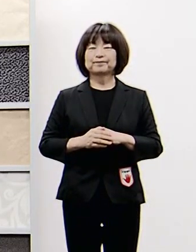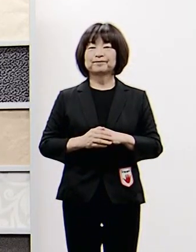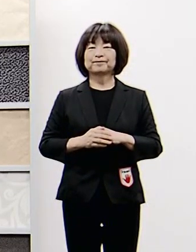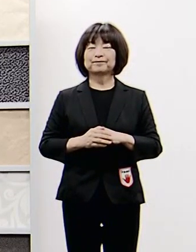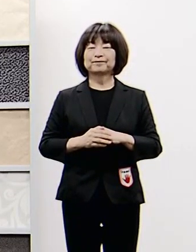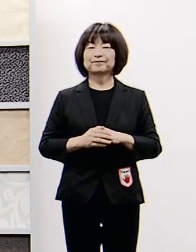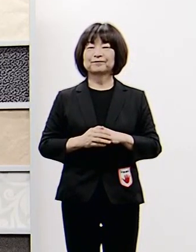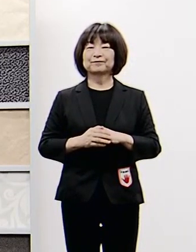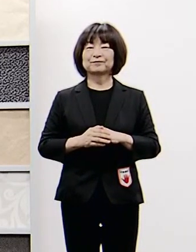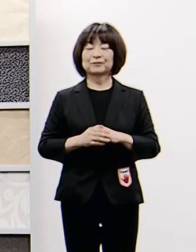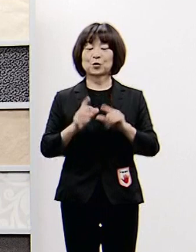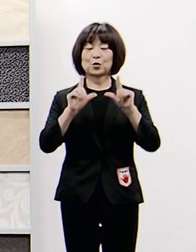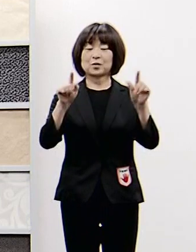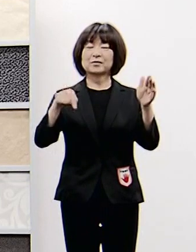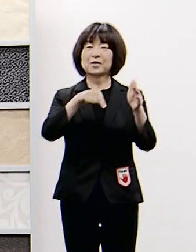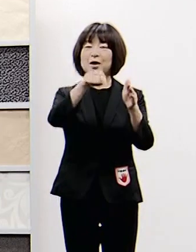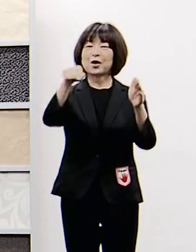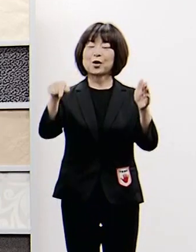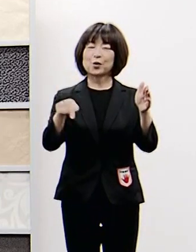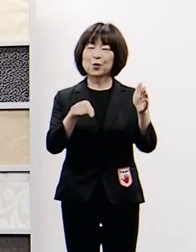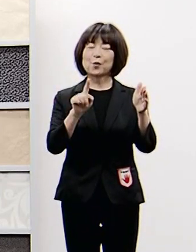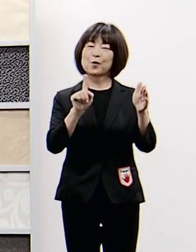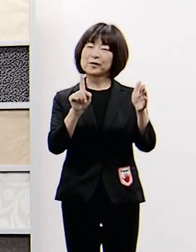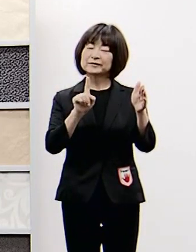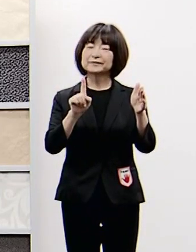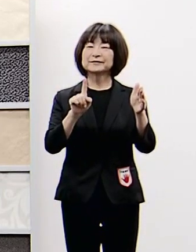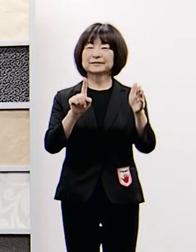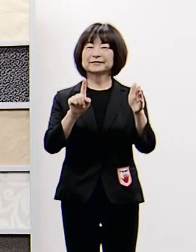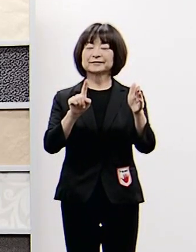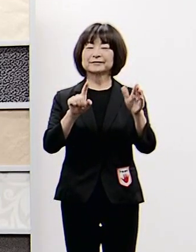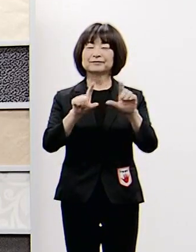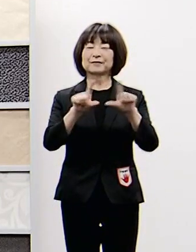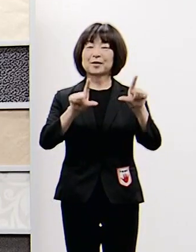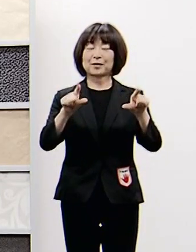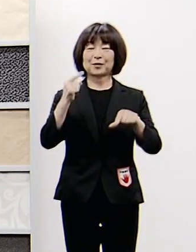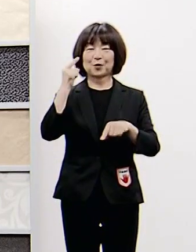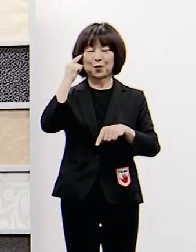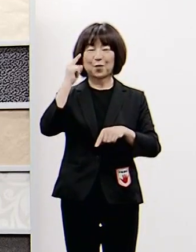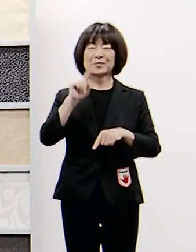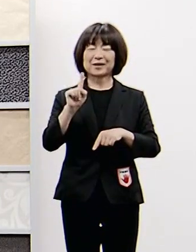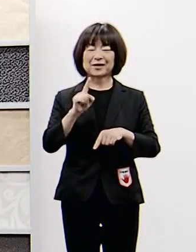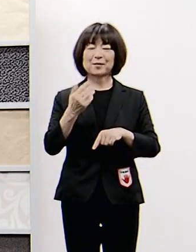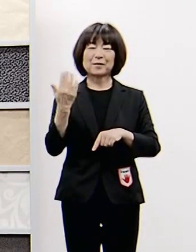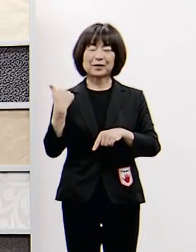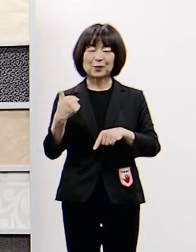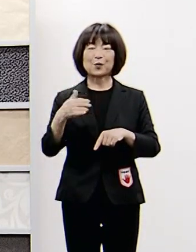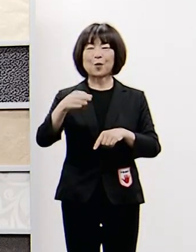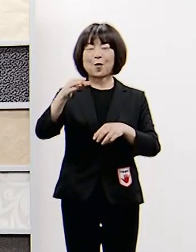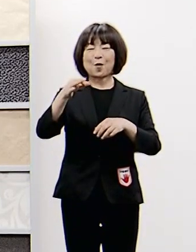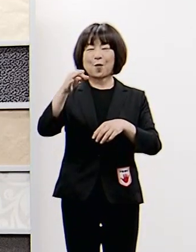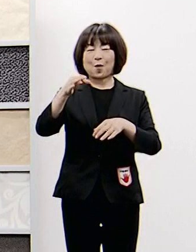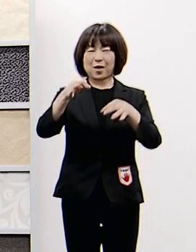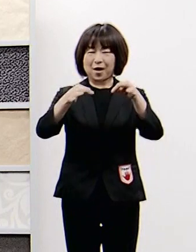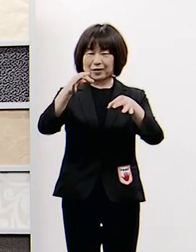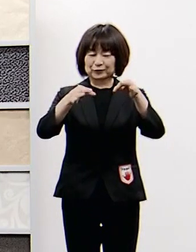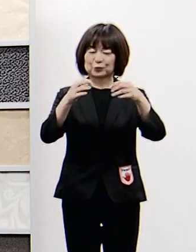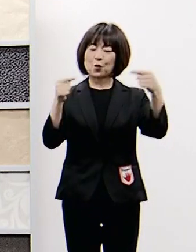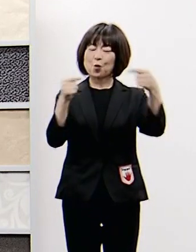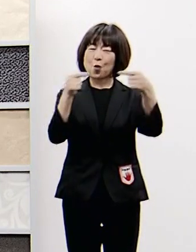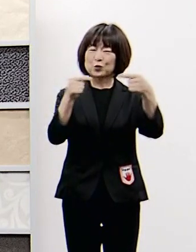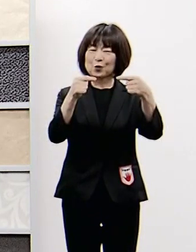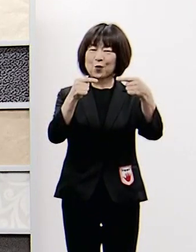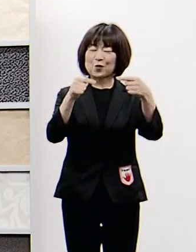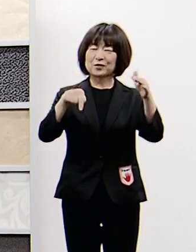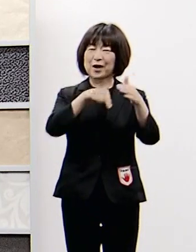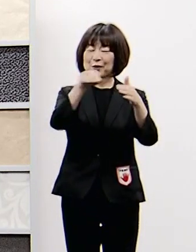当たり前かなという感じを受け止めておるんですけどもこれまでの価格交渉でこういう前提で交渉はされていなかったというそういう